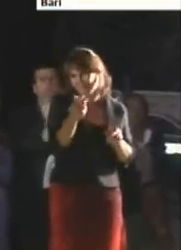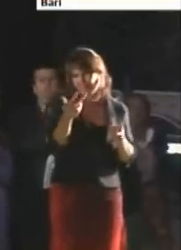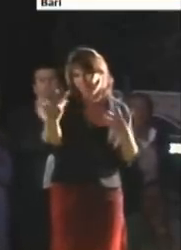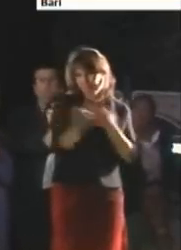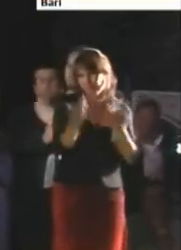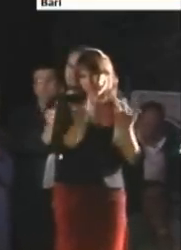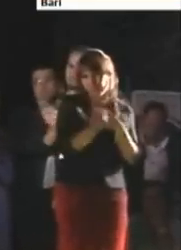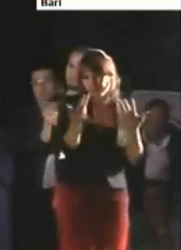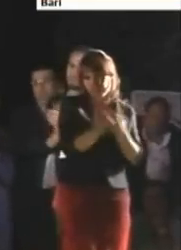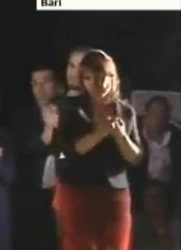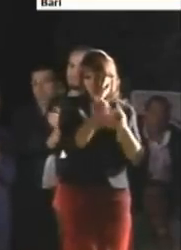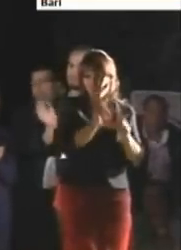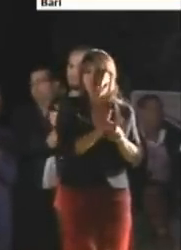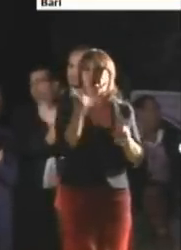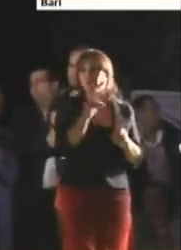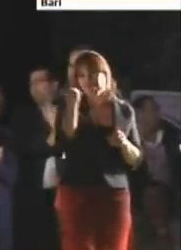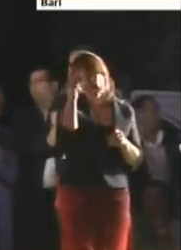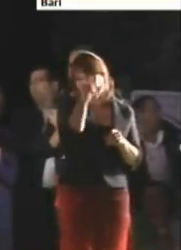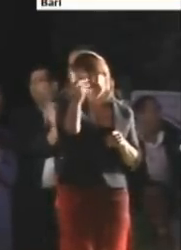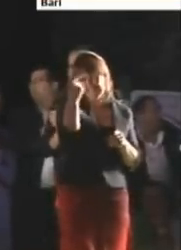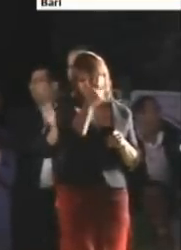È difficile.